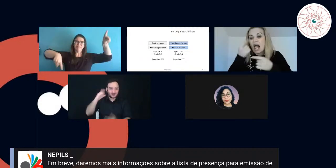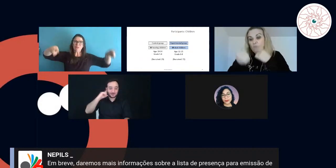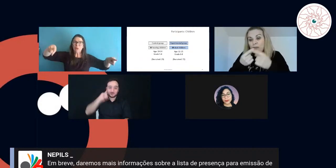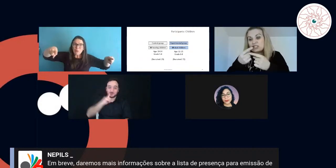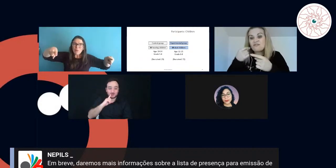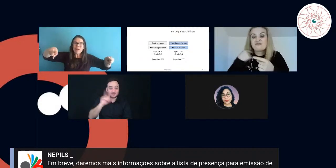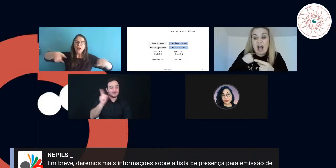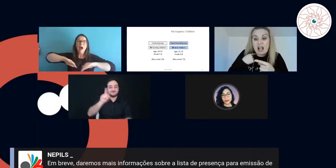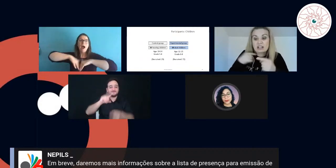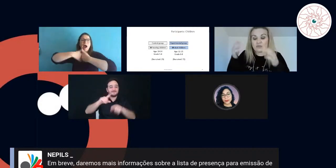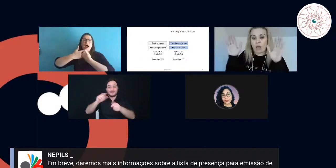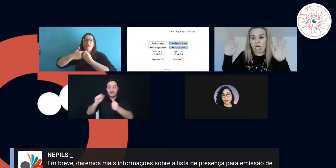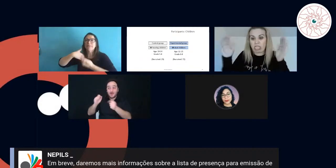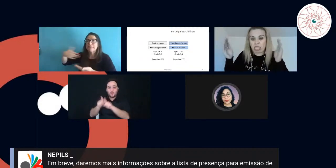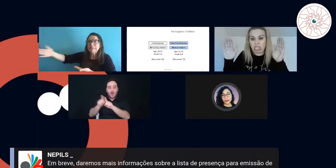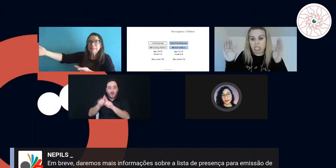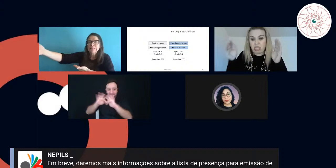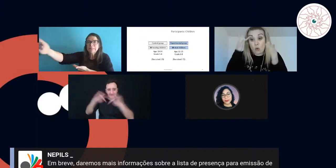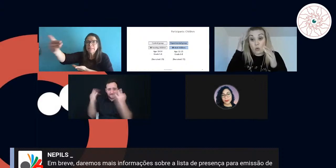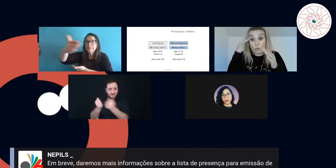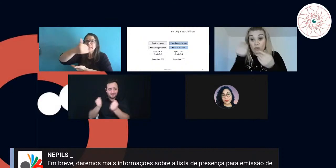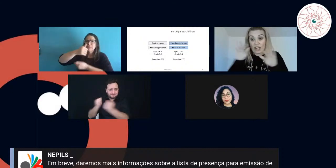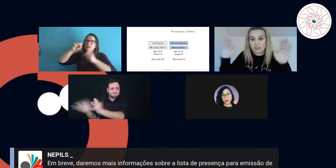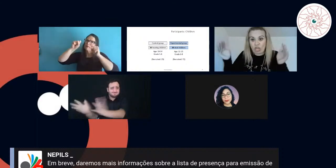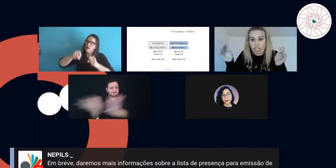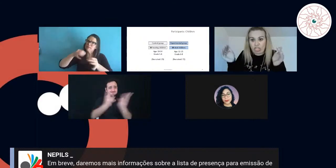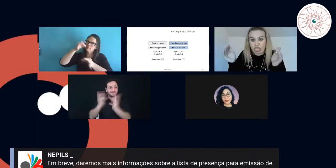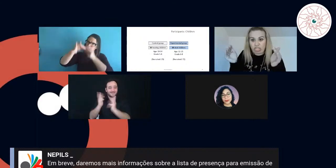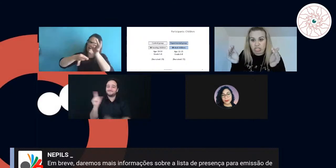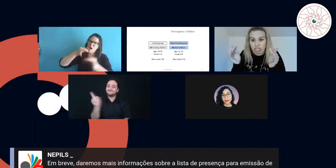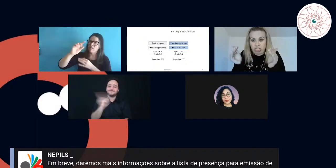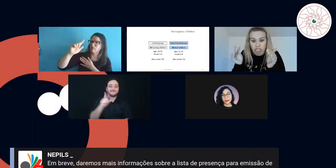questões, né, às vezes, ah,